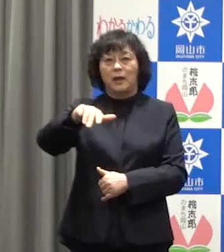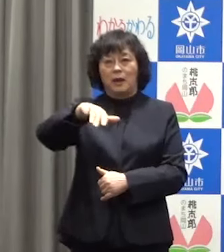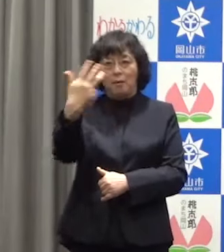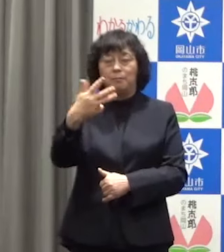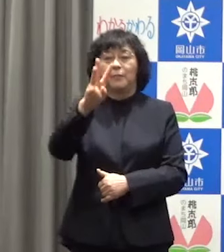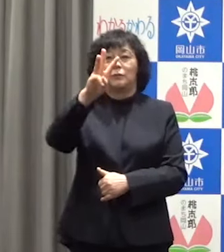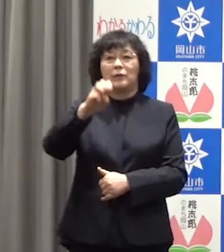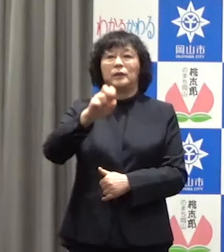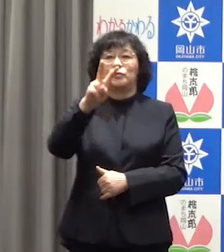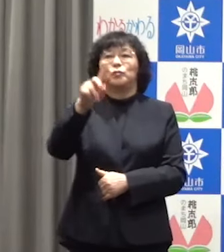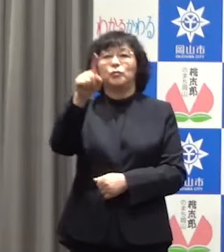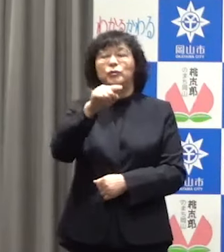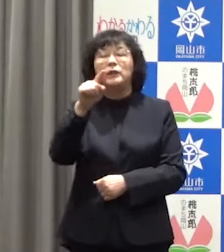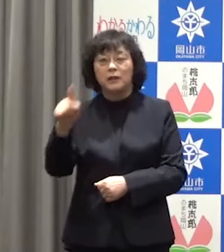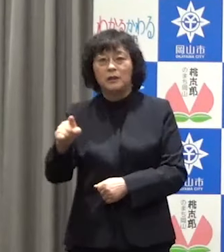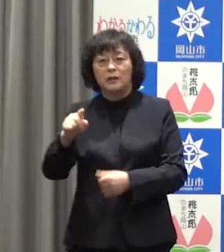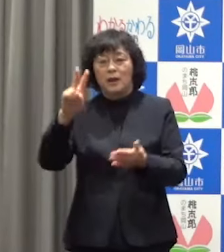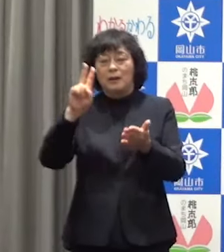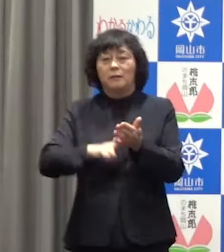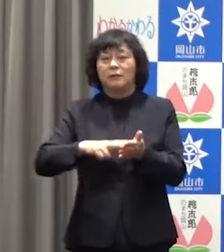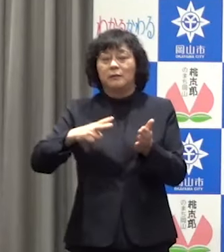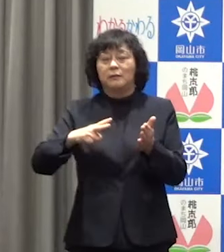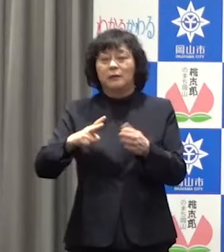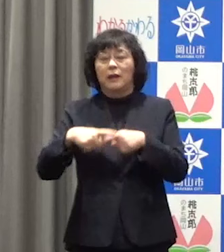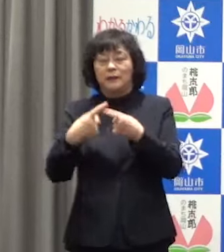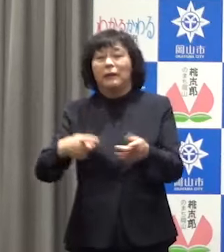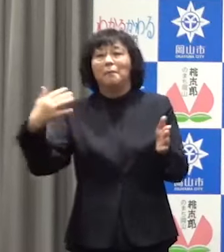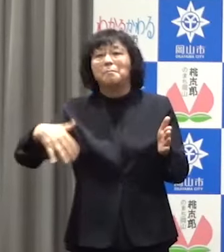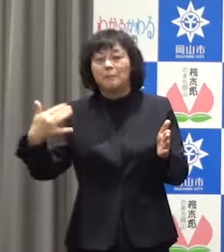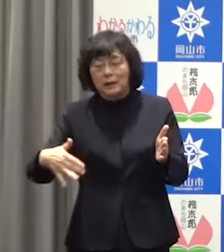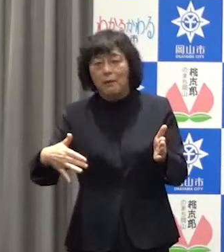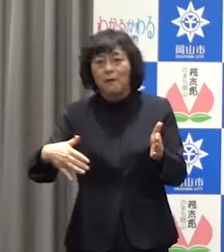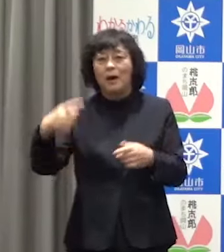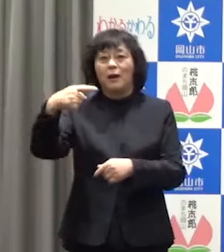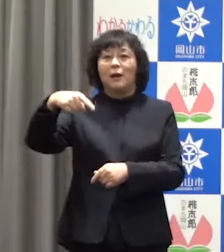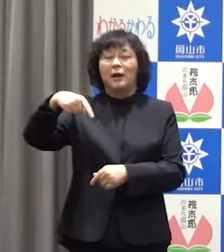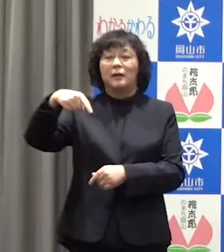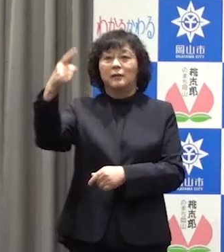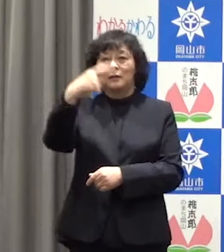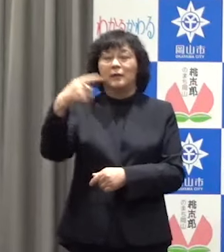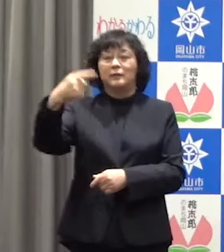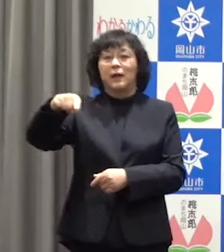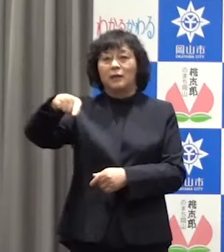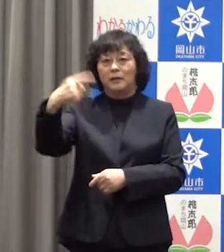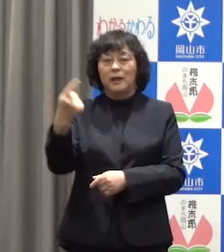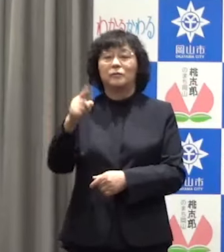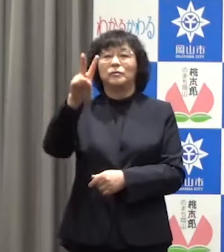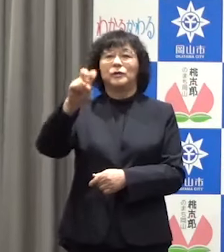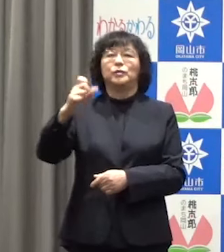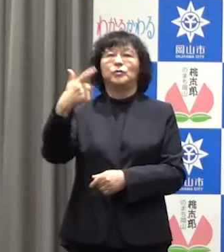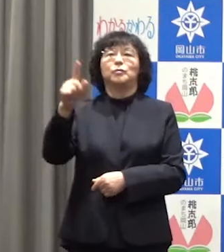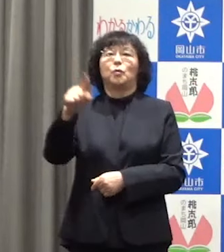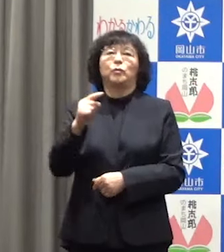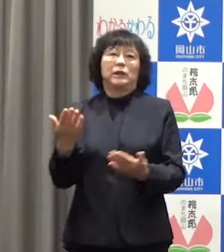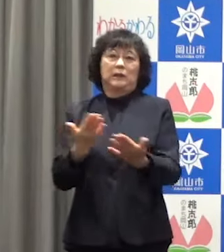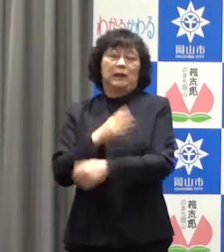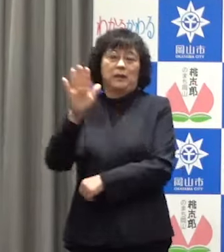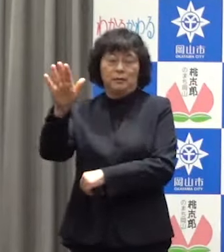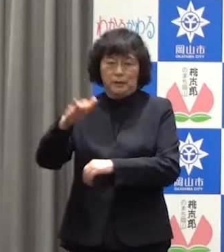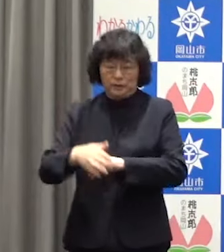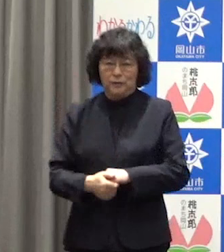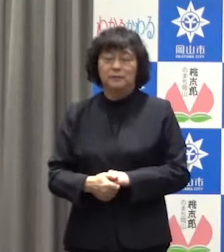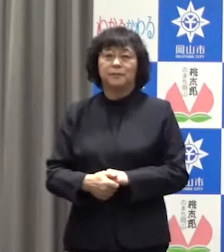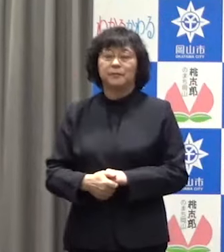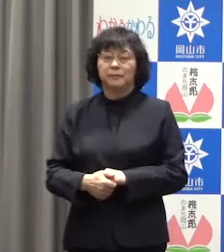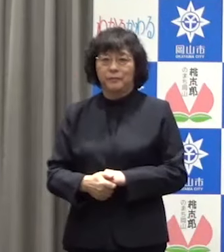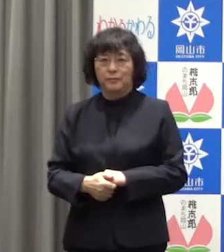17,832 人、入園が決まらなかった児童数は1126人となります。入園調整の結果